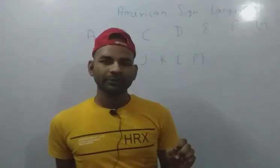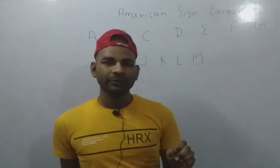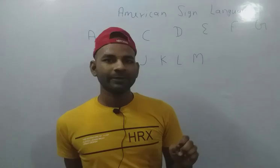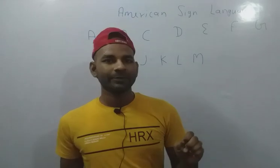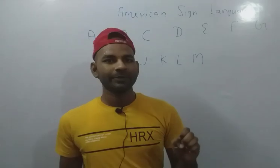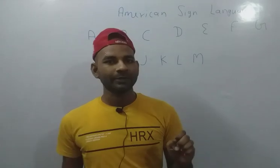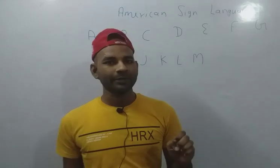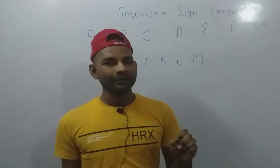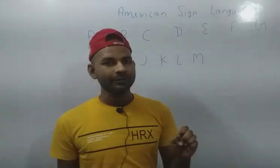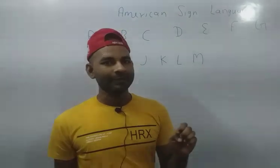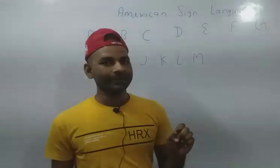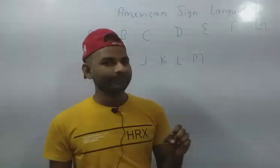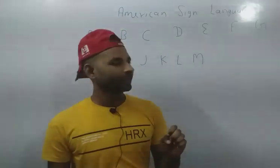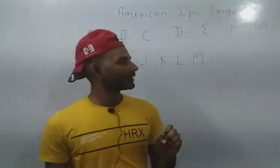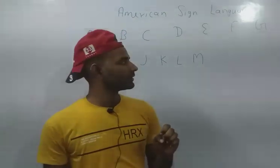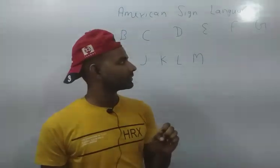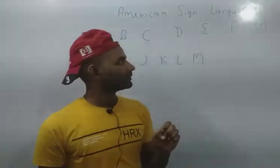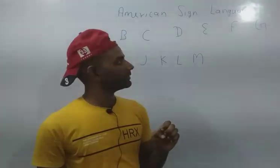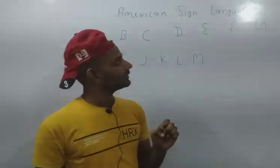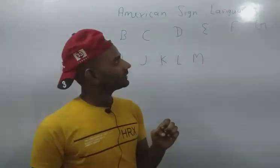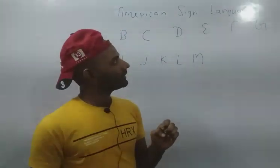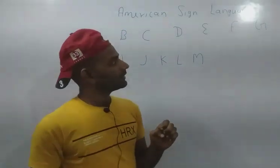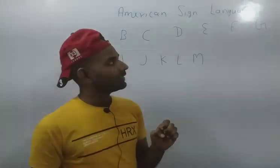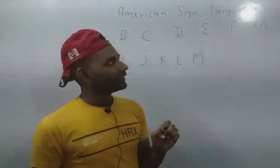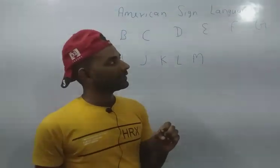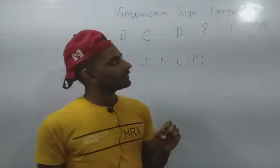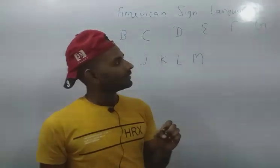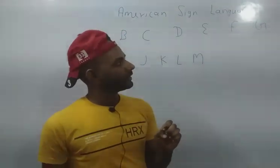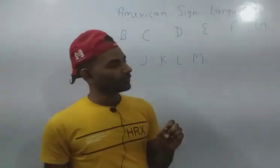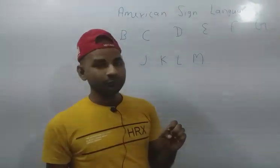दूंगा। और so I hope